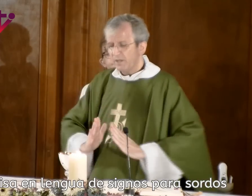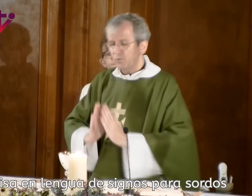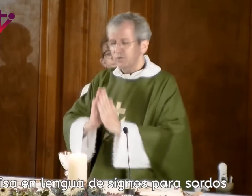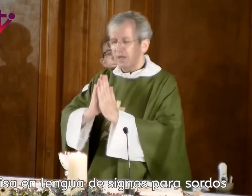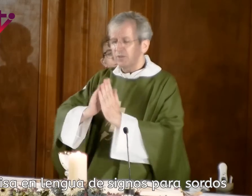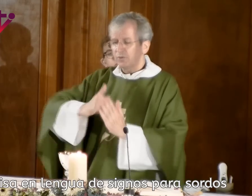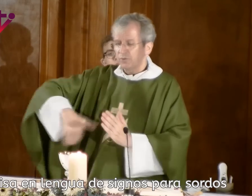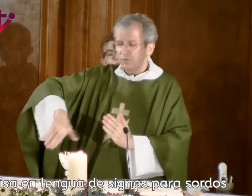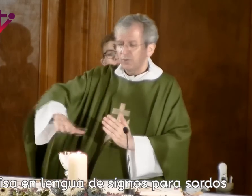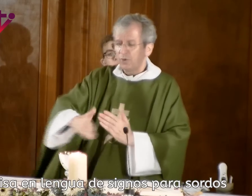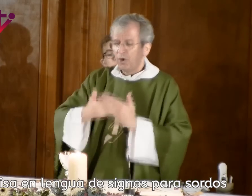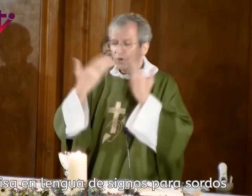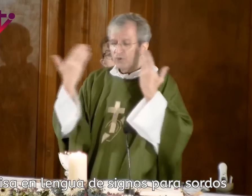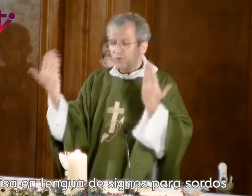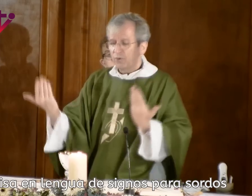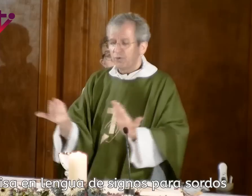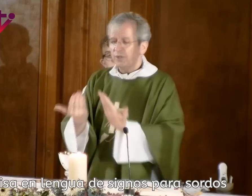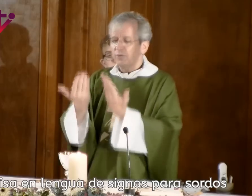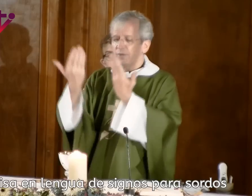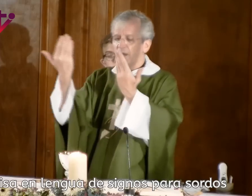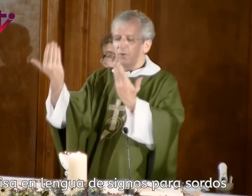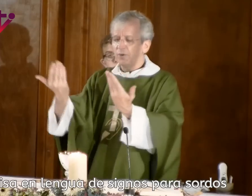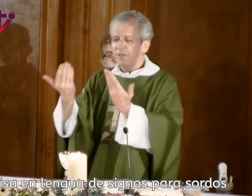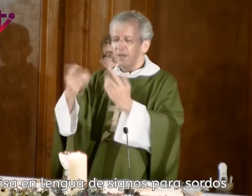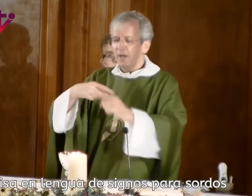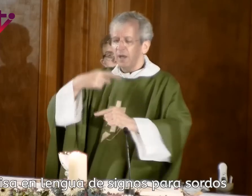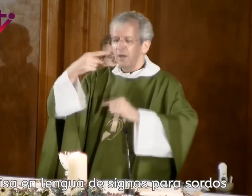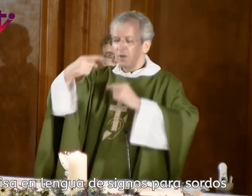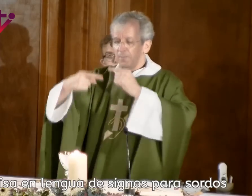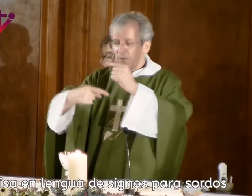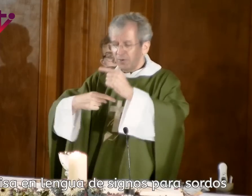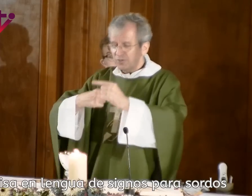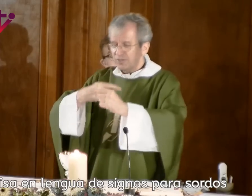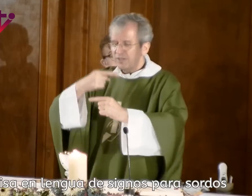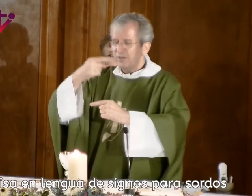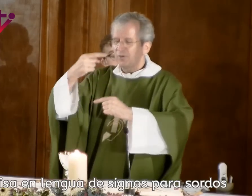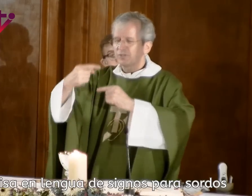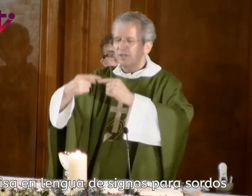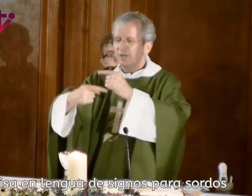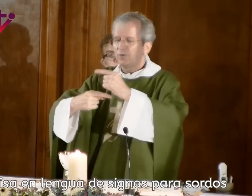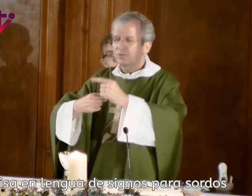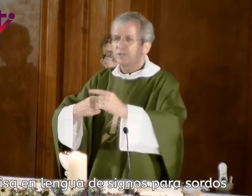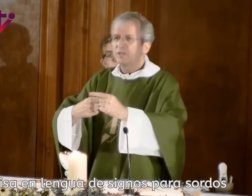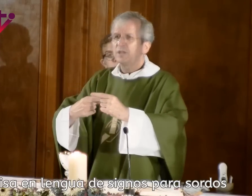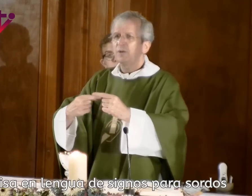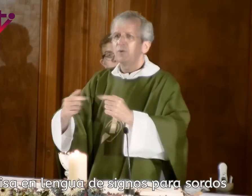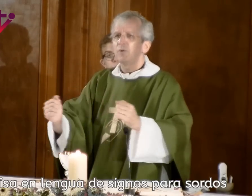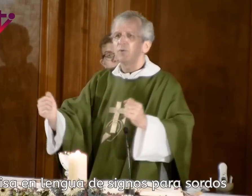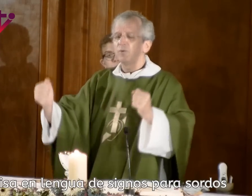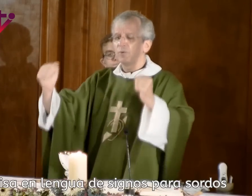Espíritu Santo, todo honor y toda gloria, por los siglos de los siglos.